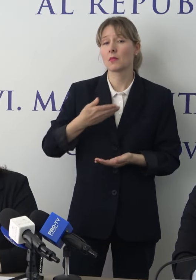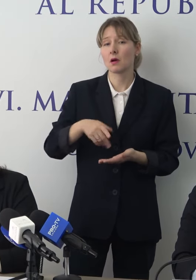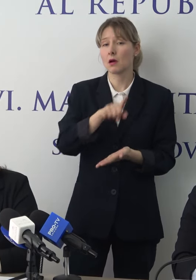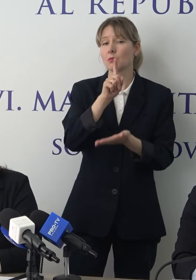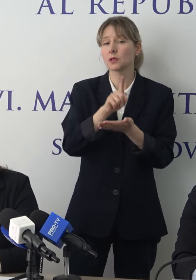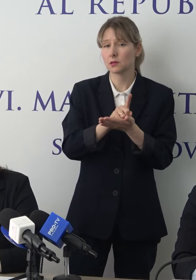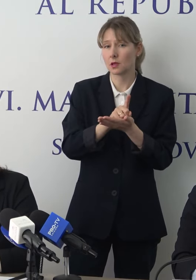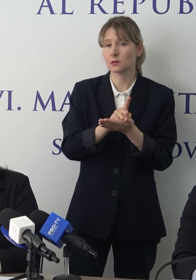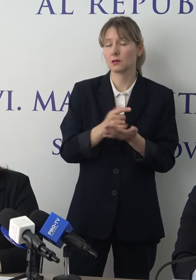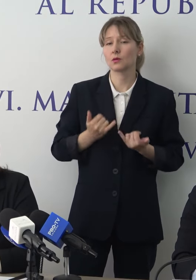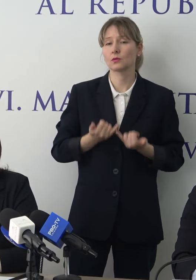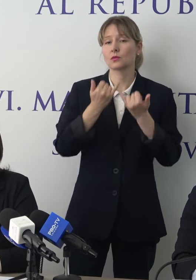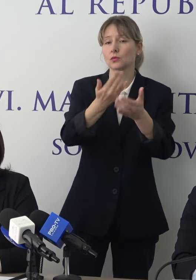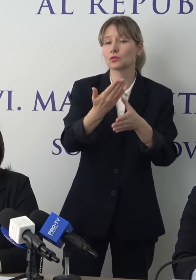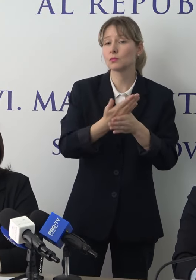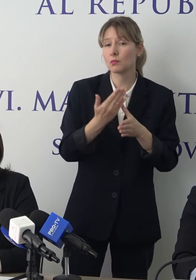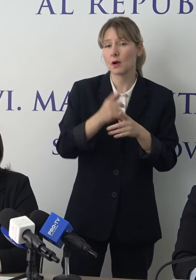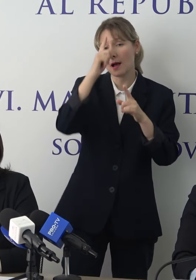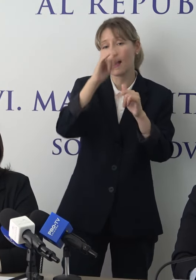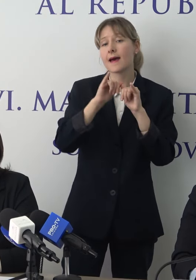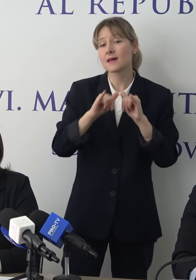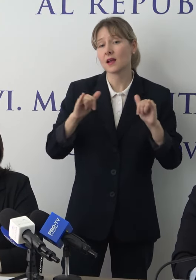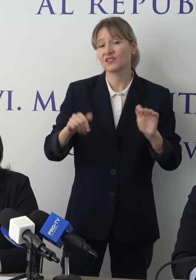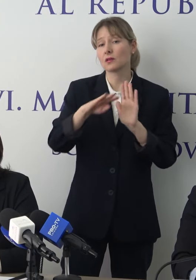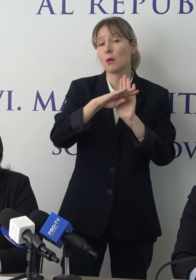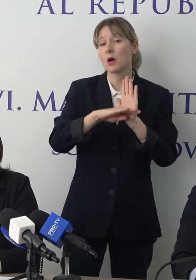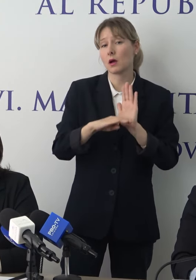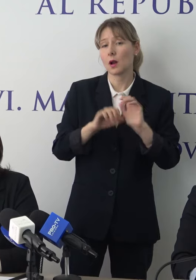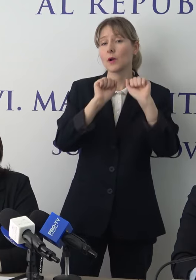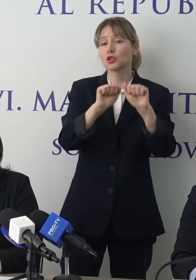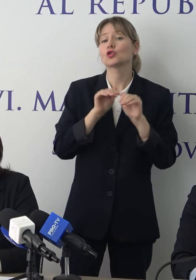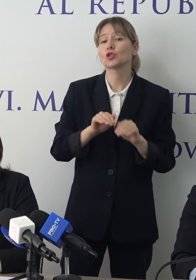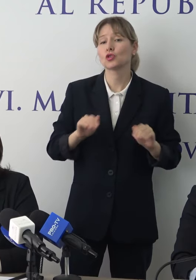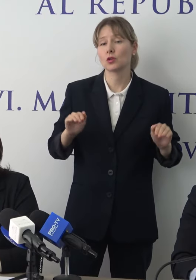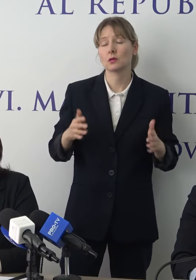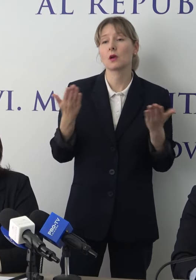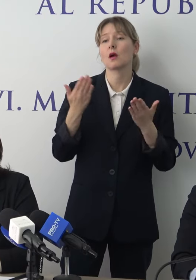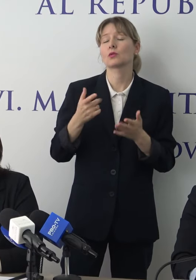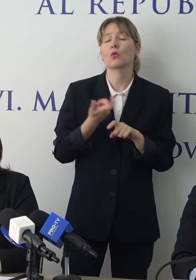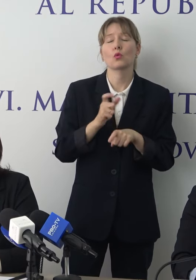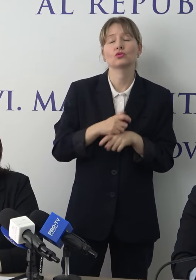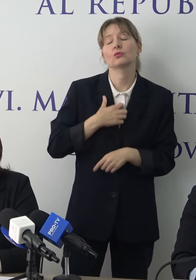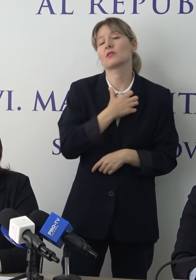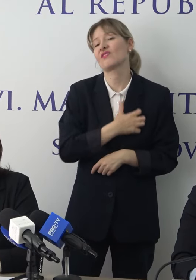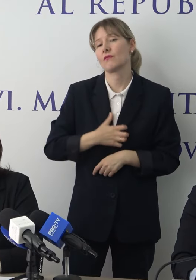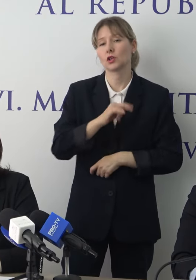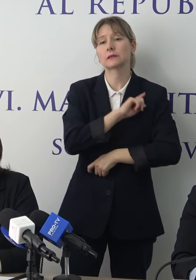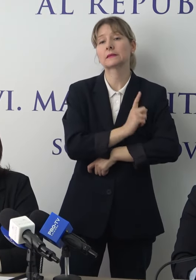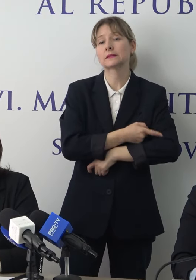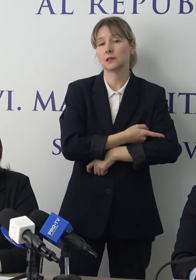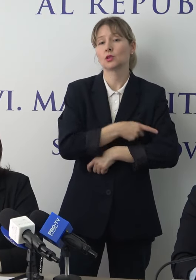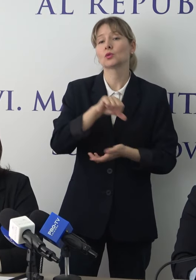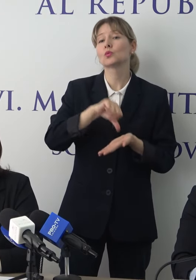să contribuim la dezvoltarea unui sistem de protecție a copilului care are un rol mai puternic